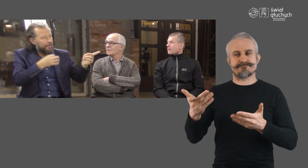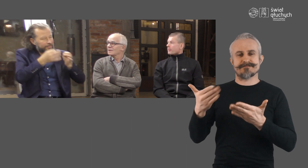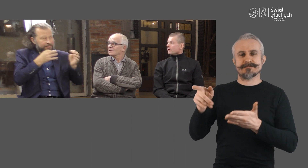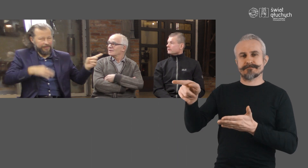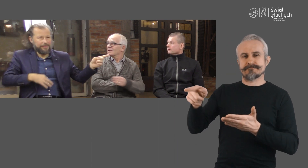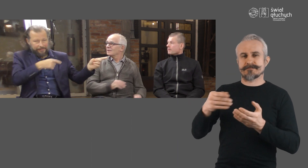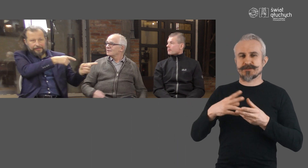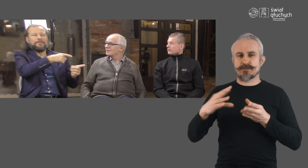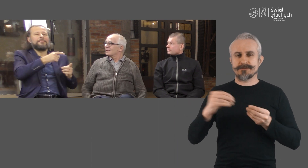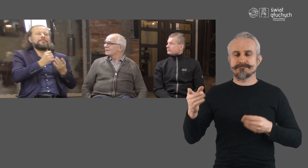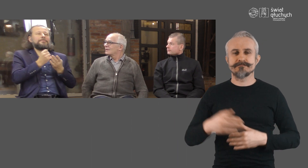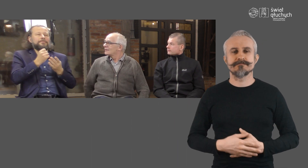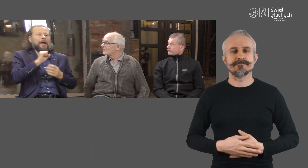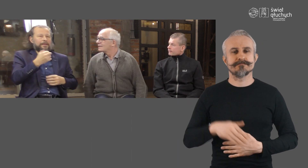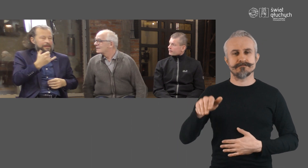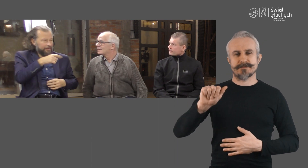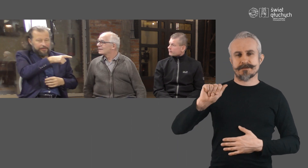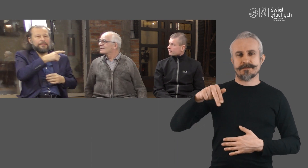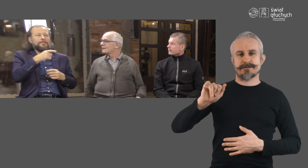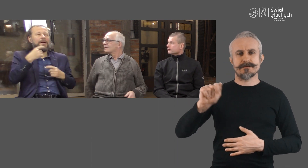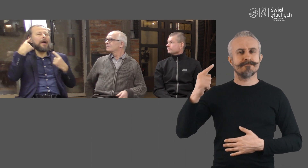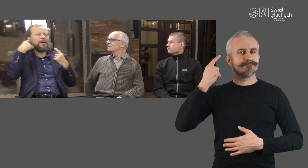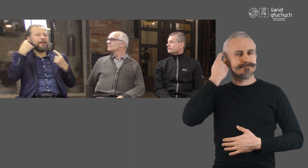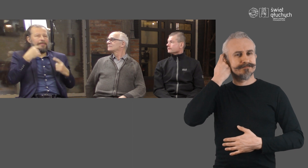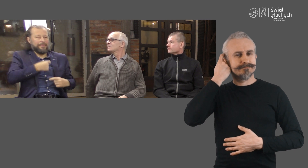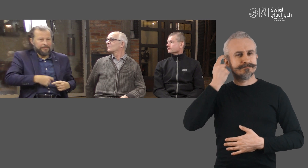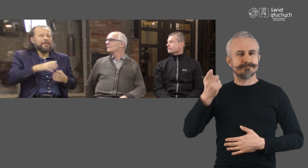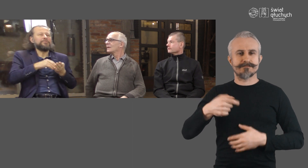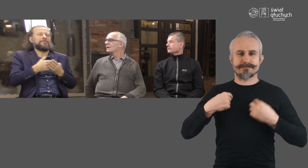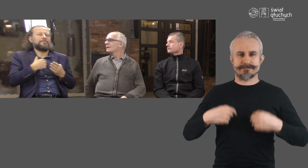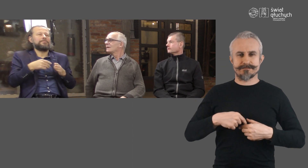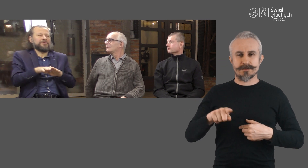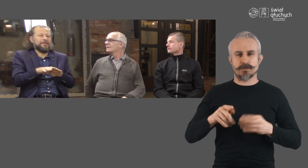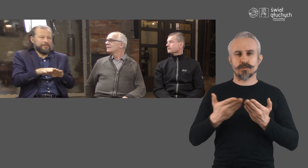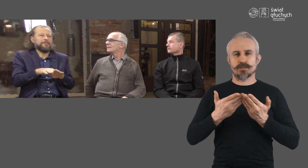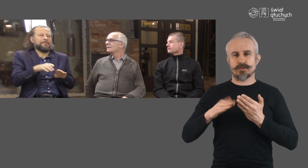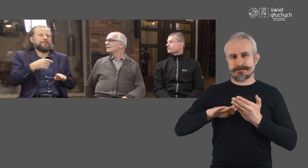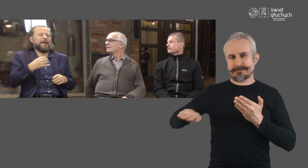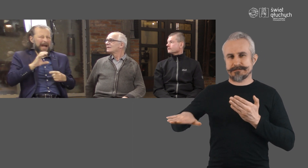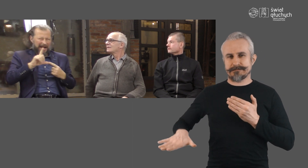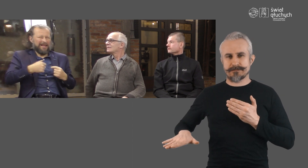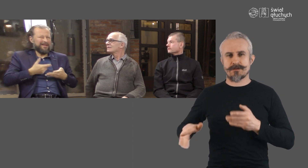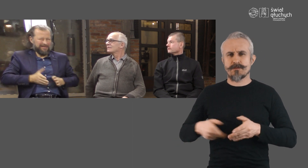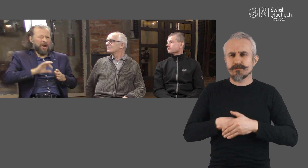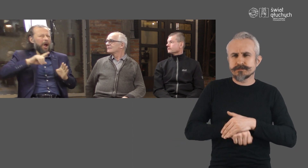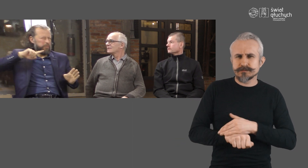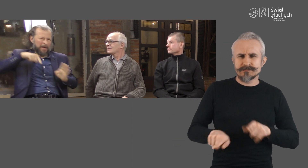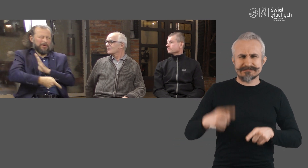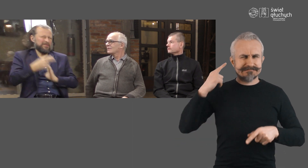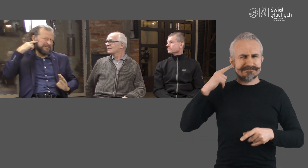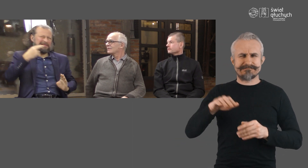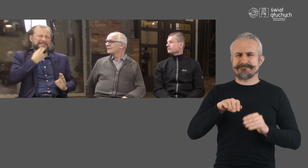Ja myślę akurat o tym, co Pani mówiła, Pani Anna. A propos aparatów, ja w